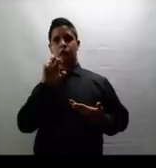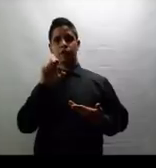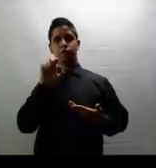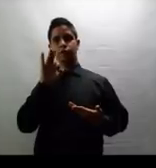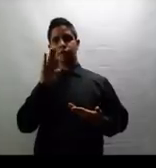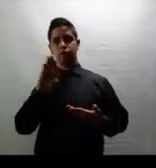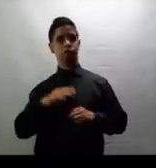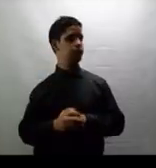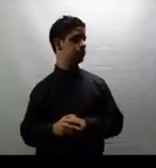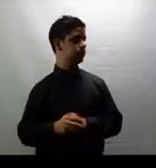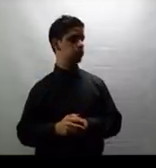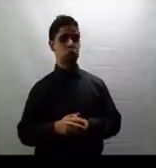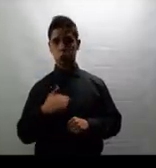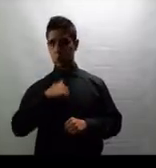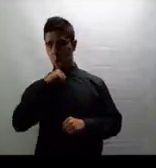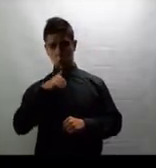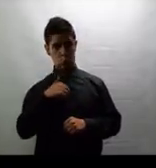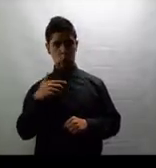colmillo